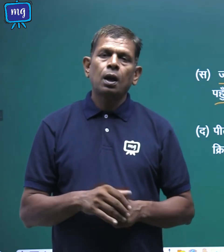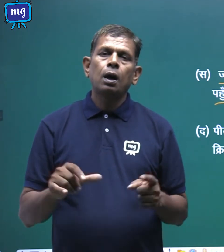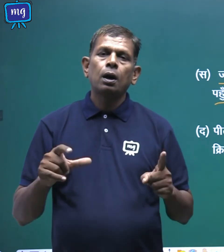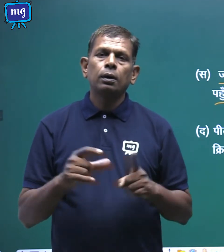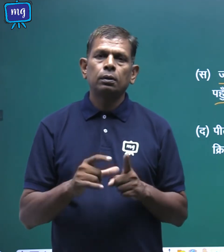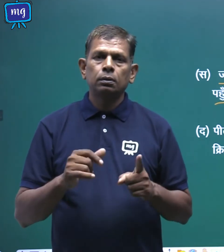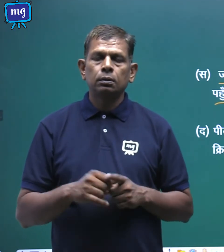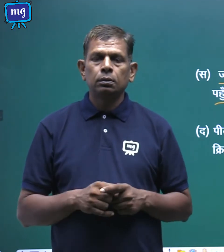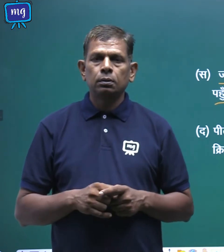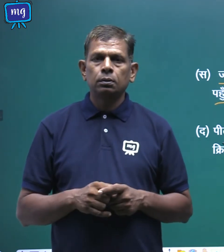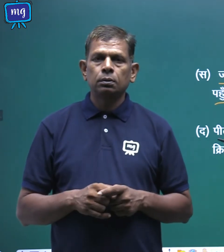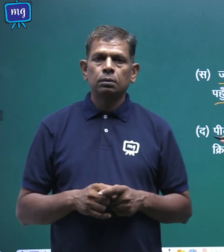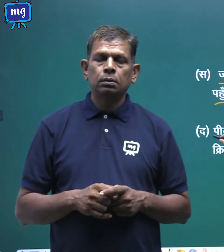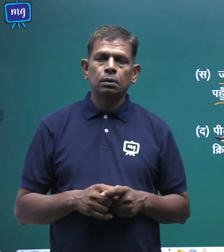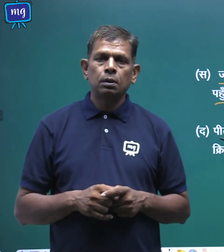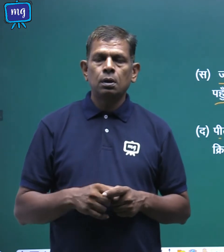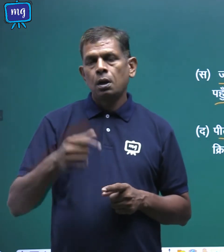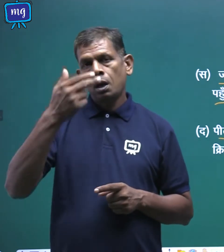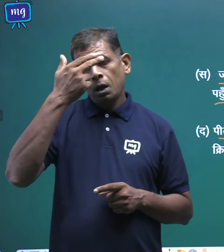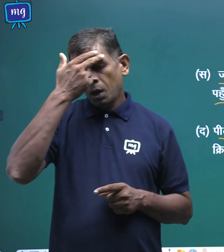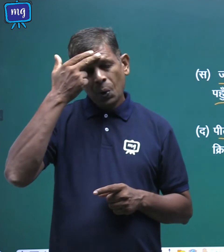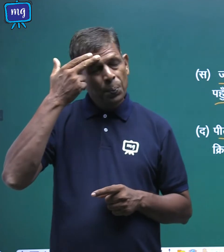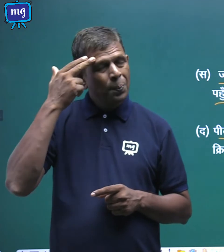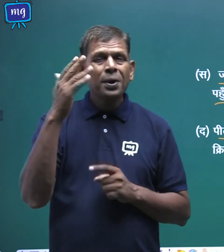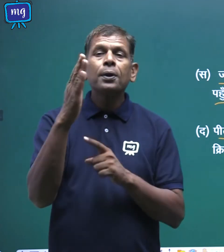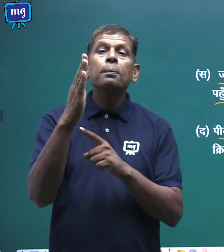द, पीली पत्तियां